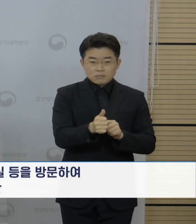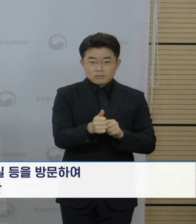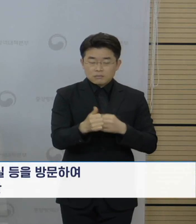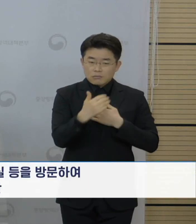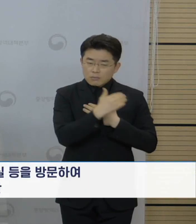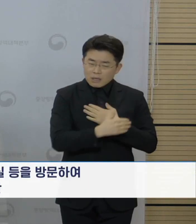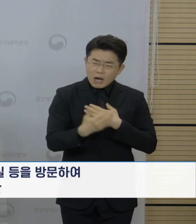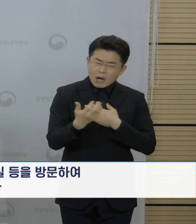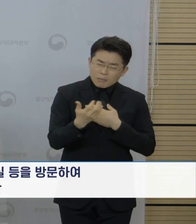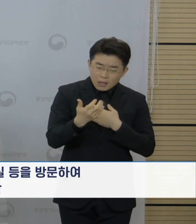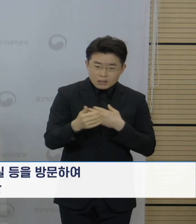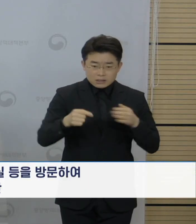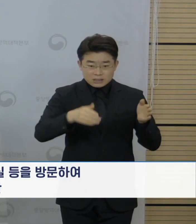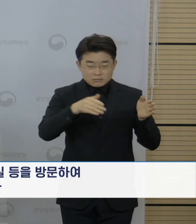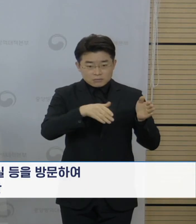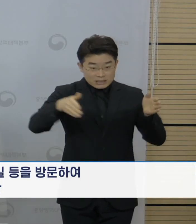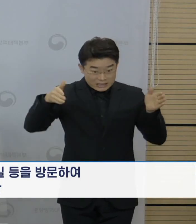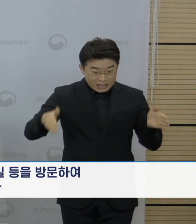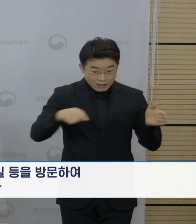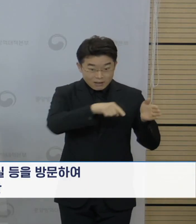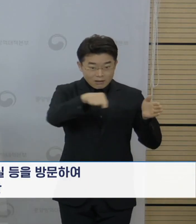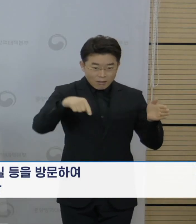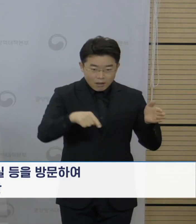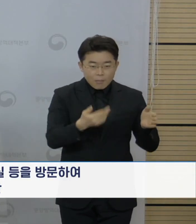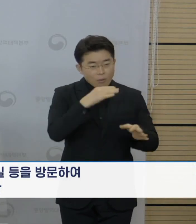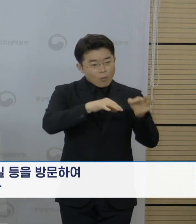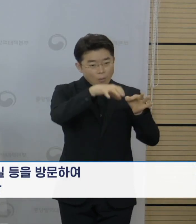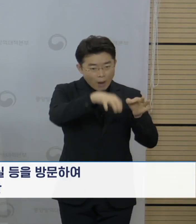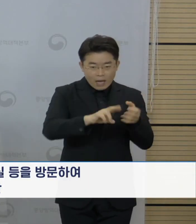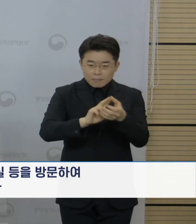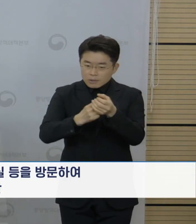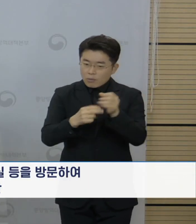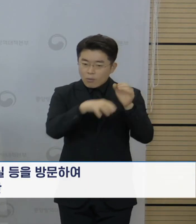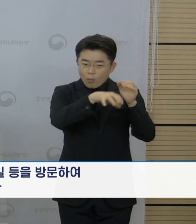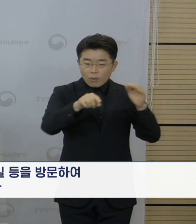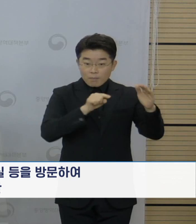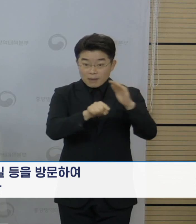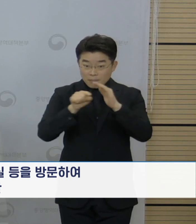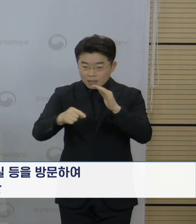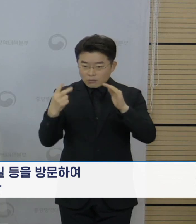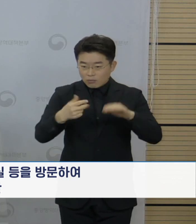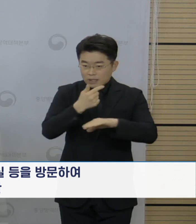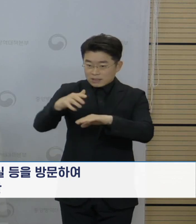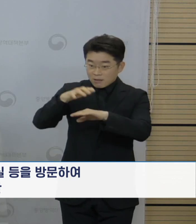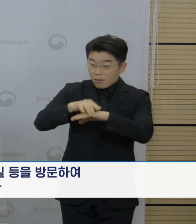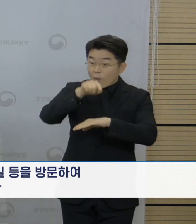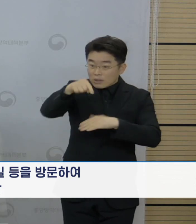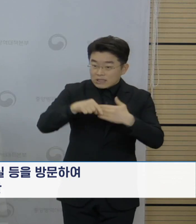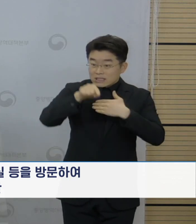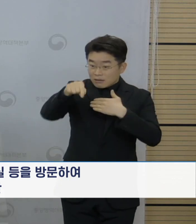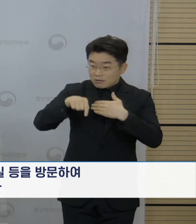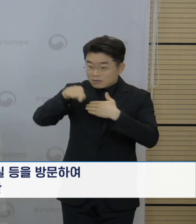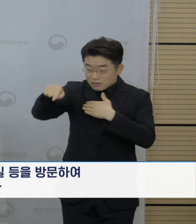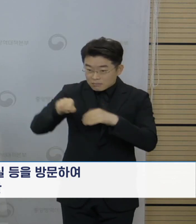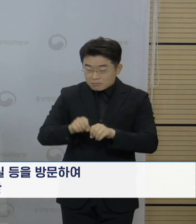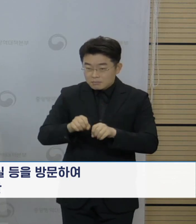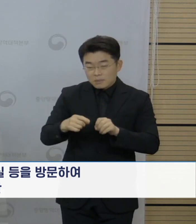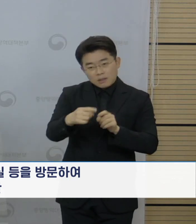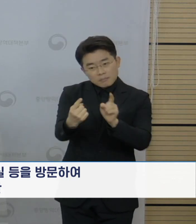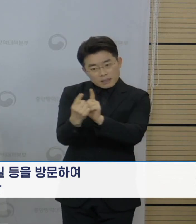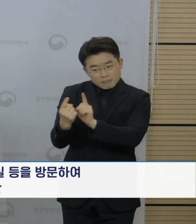기간 중에 식당 미용실 등을 방문하여 대전 광역시 지역 사회로 의 전파 및